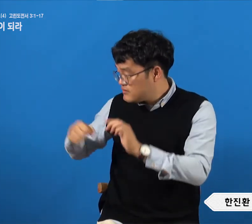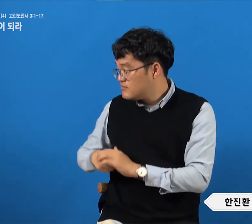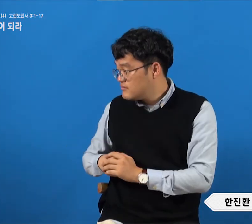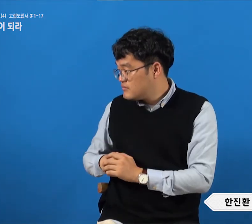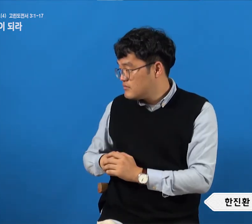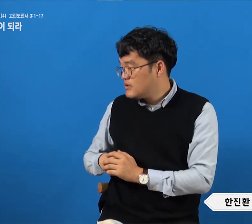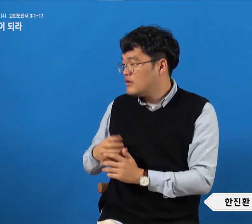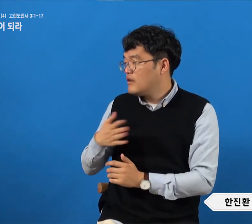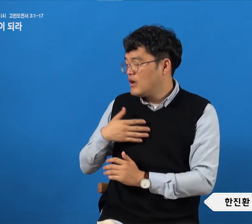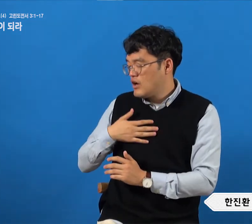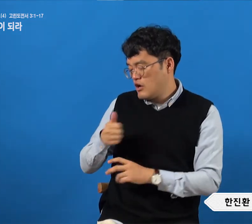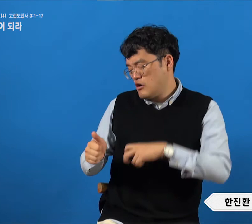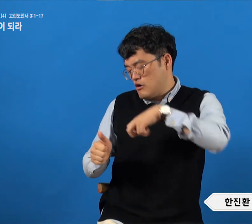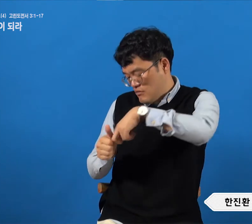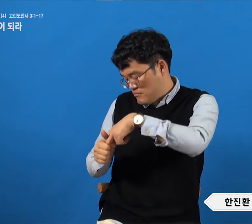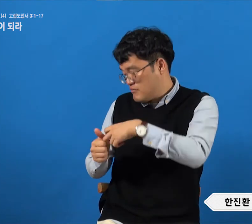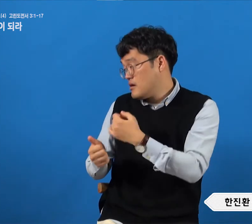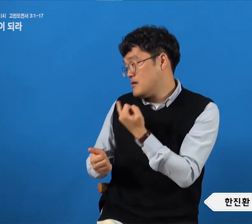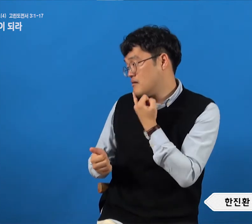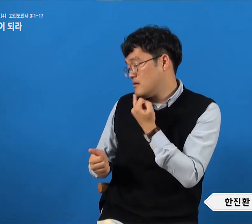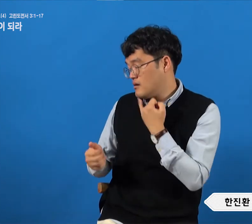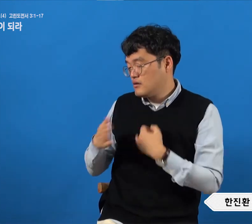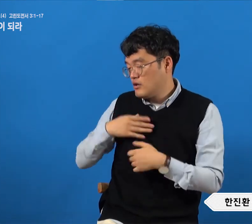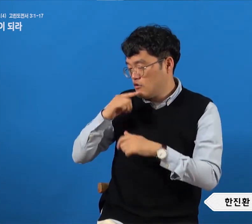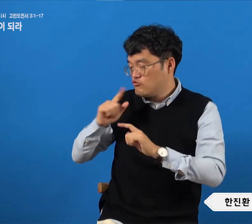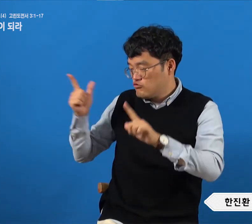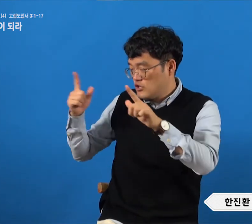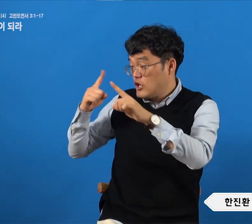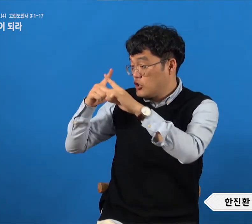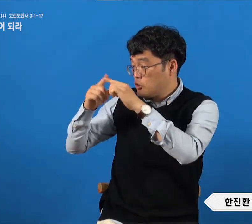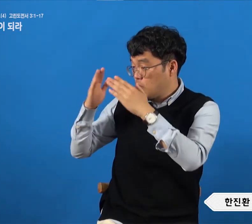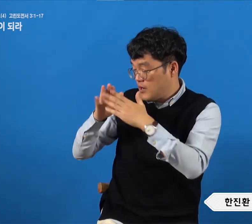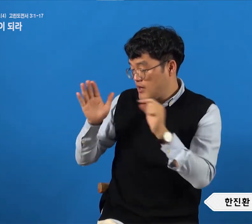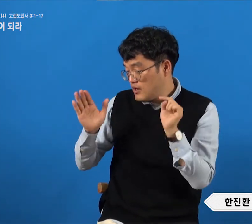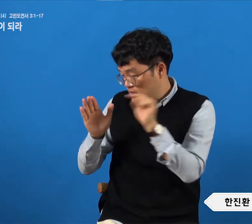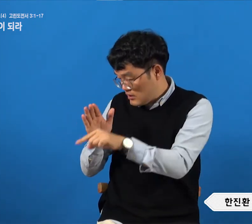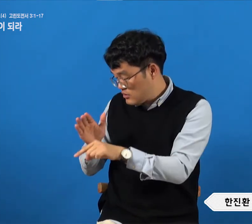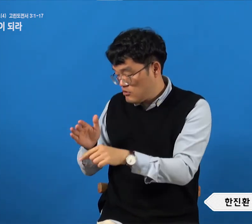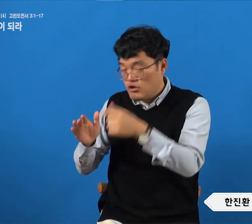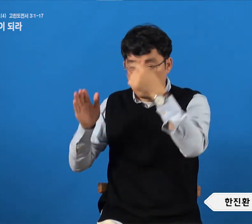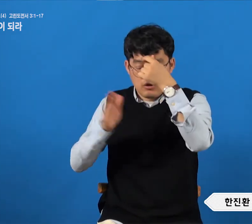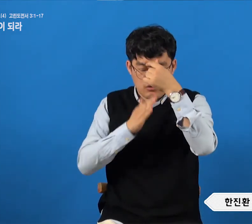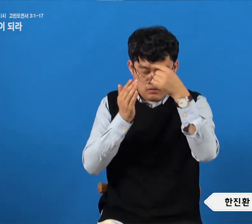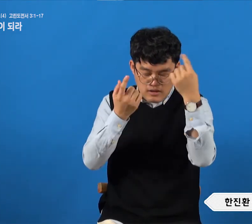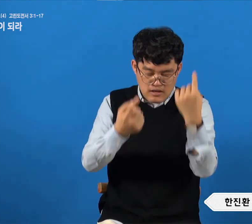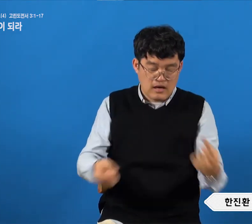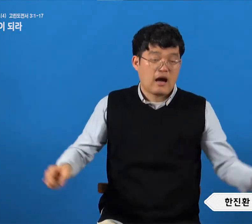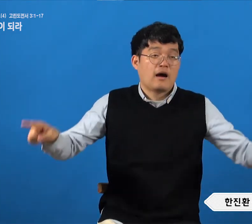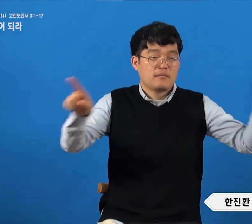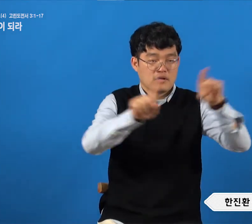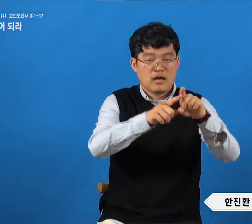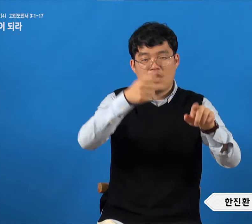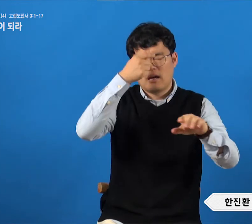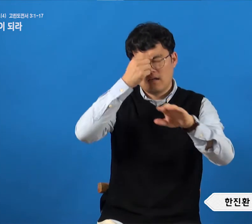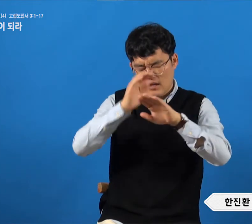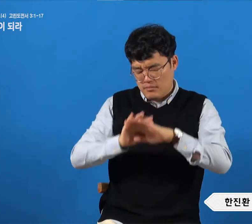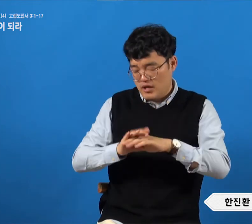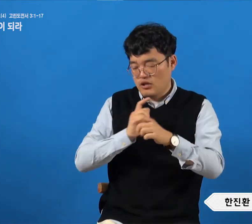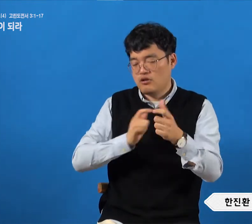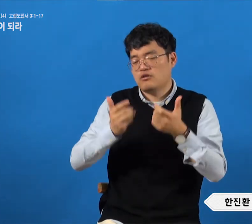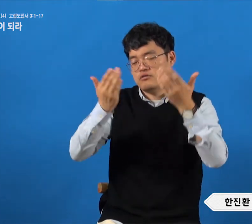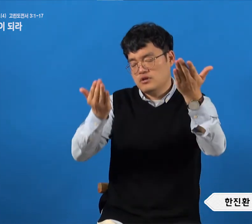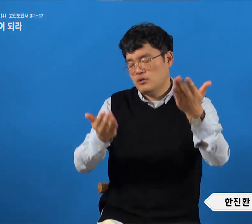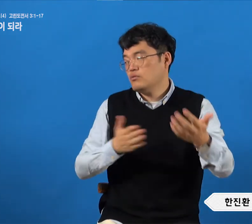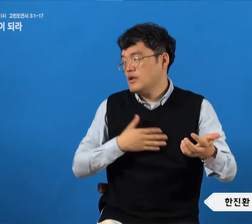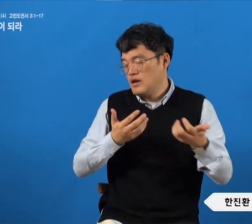않습니까? 엎혀서라도 좋으니까 주일날 교회 가서 우리 성도들과 함께 예배 한 번